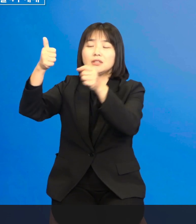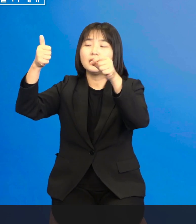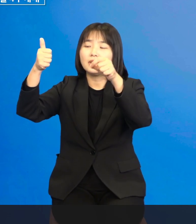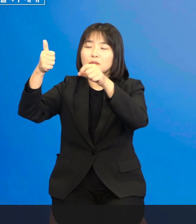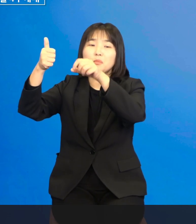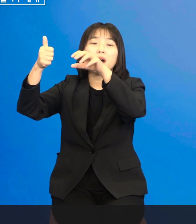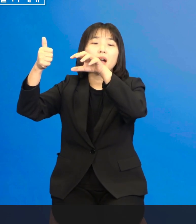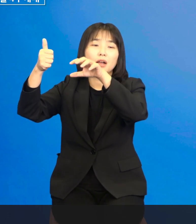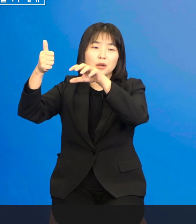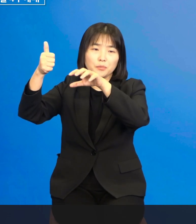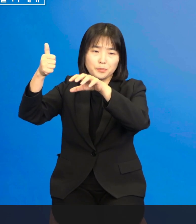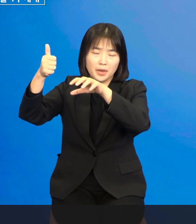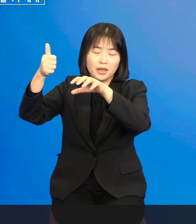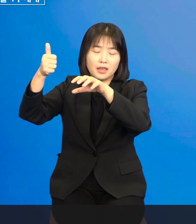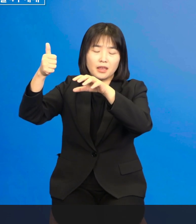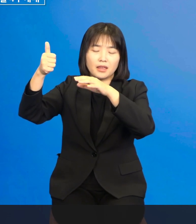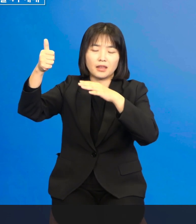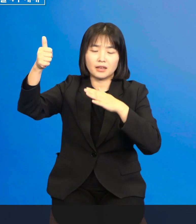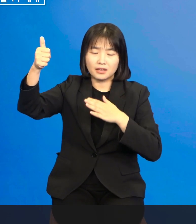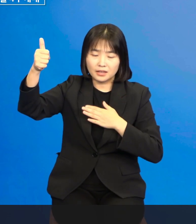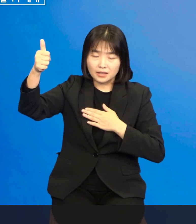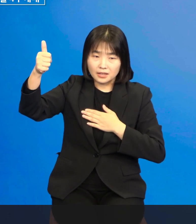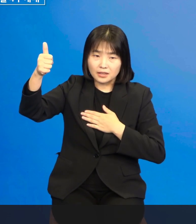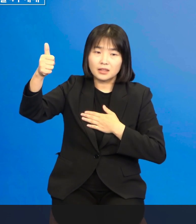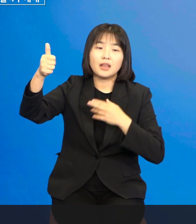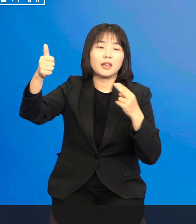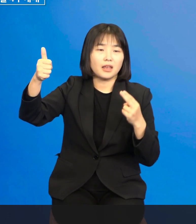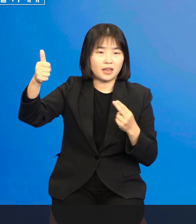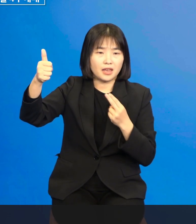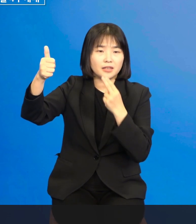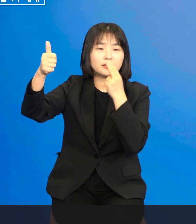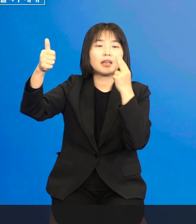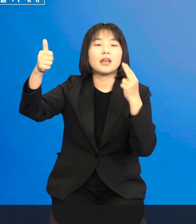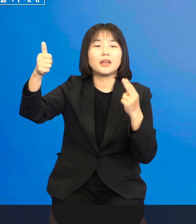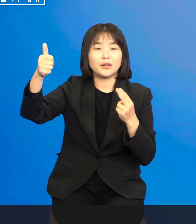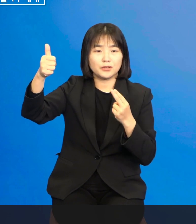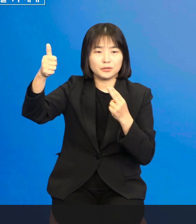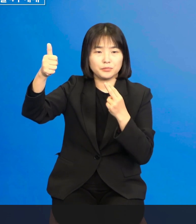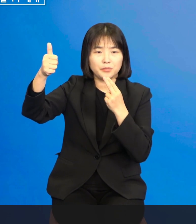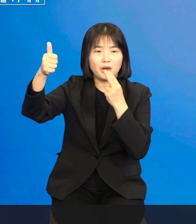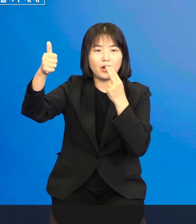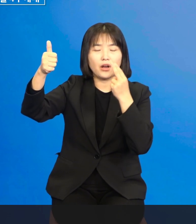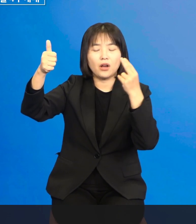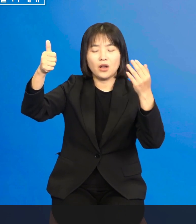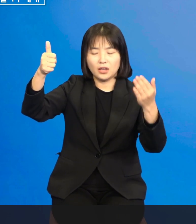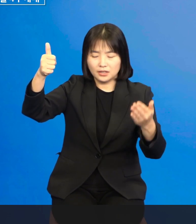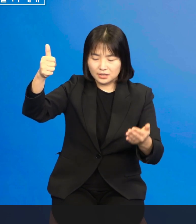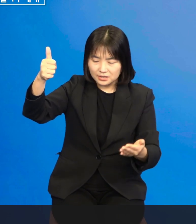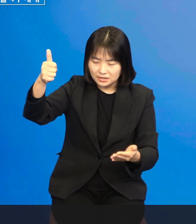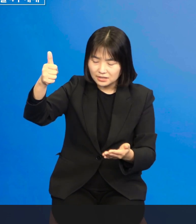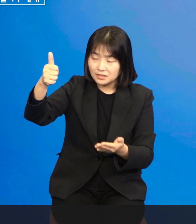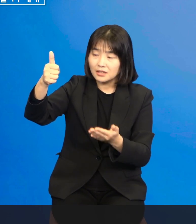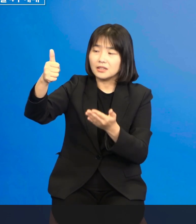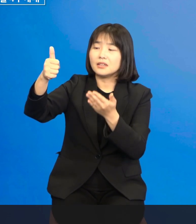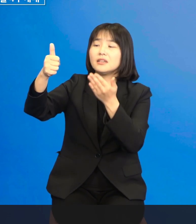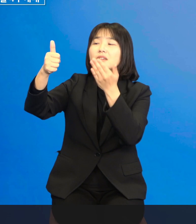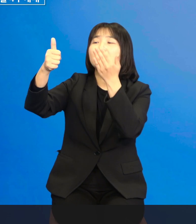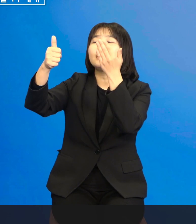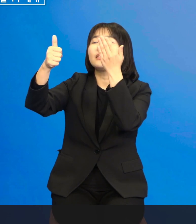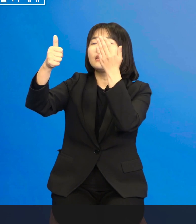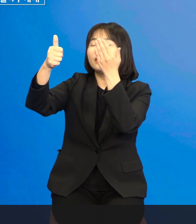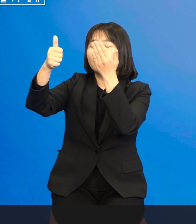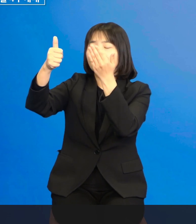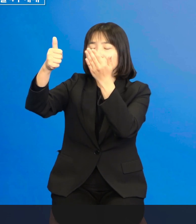주님 앞에 내 생명 드리리. 주님